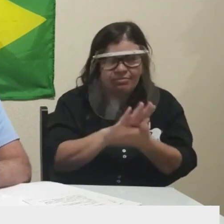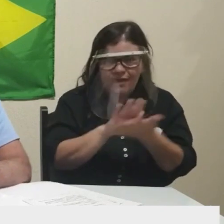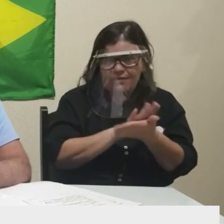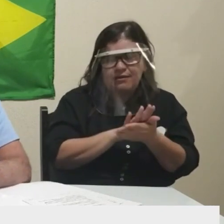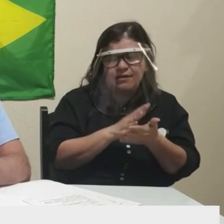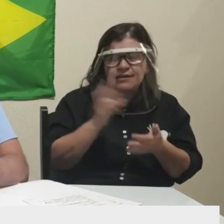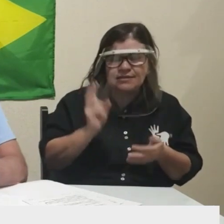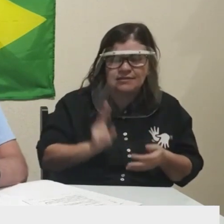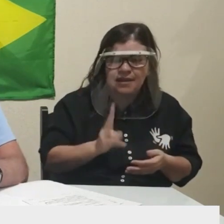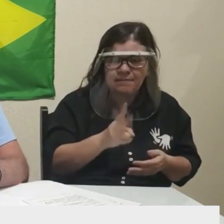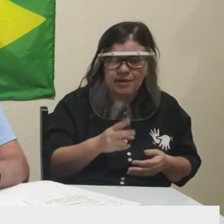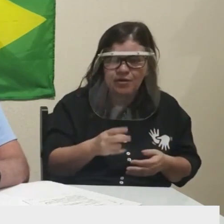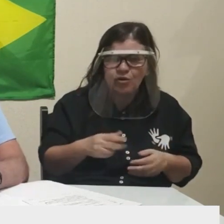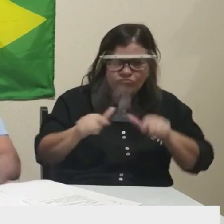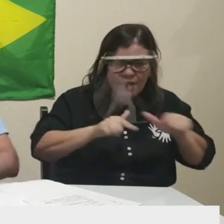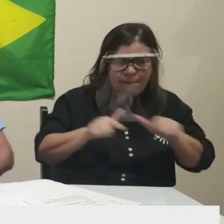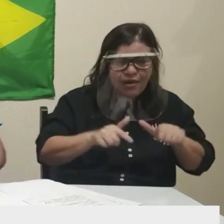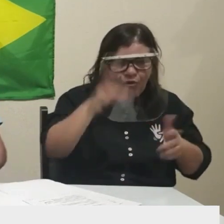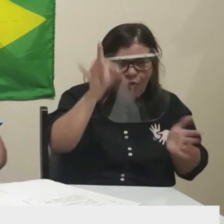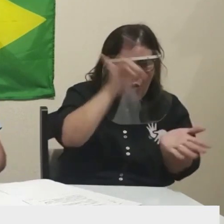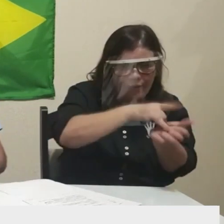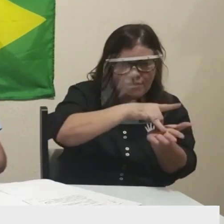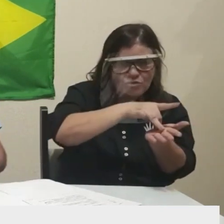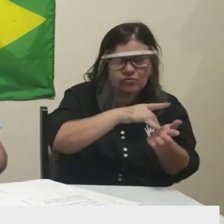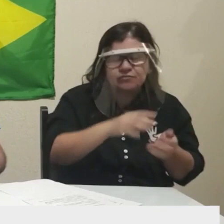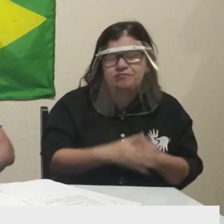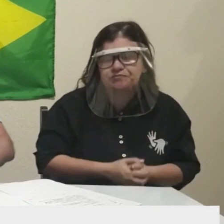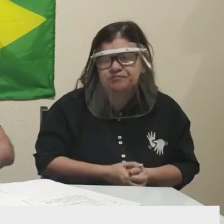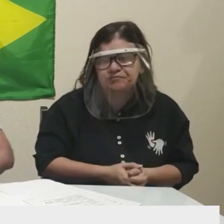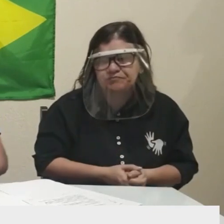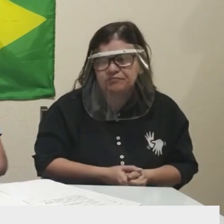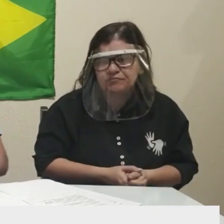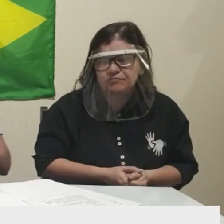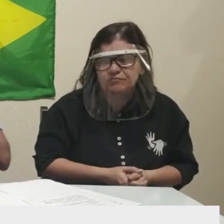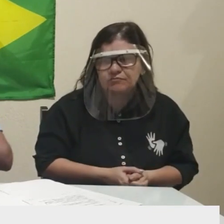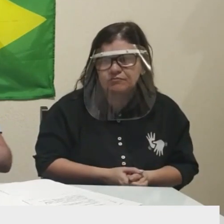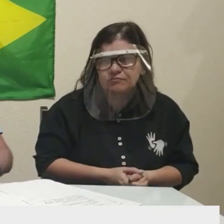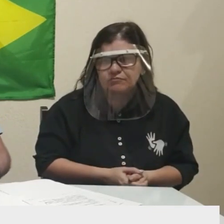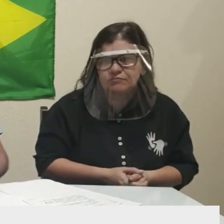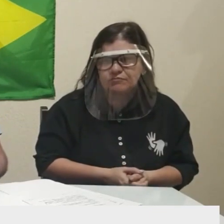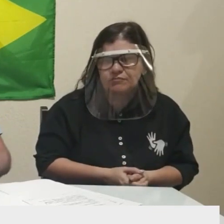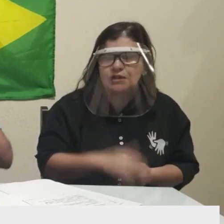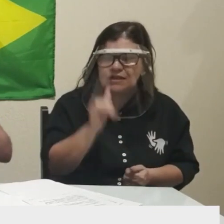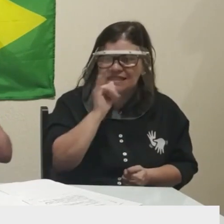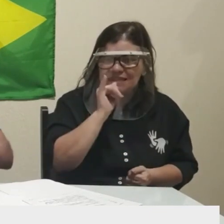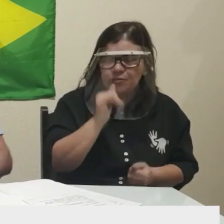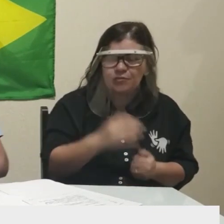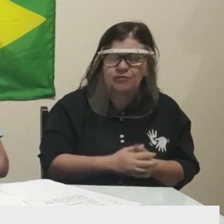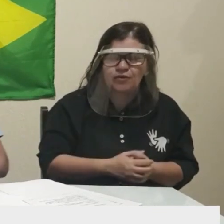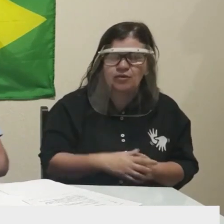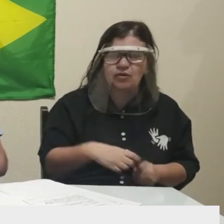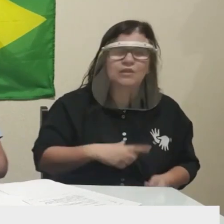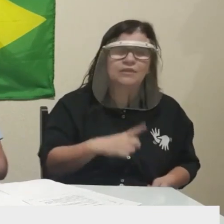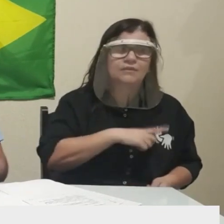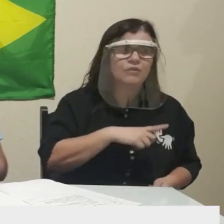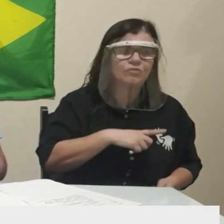em nosso governo. Estamos fazendo o possível. É igual repetir aqui, em metro, é bom repetir. Só tem um problema lá. Liguei para o Paulo Guedes,